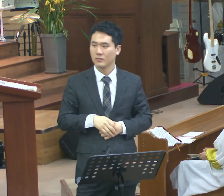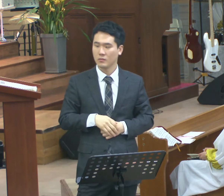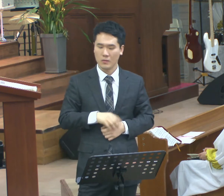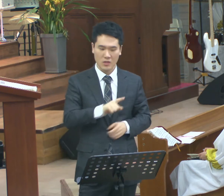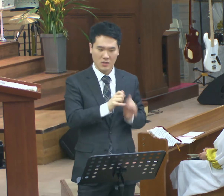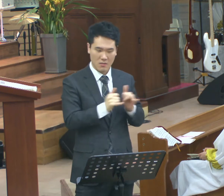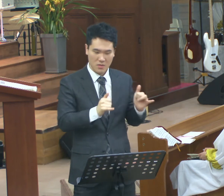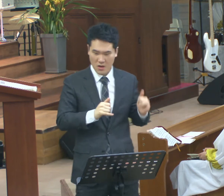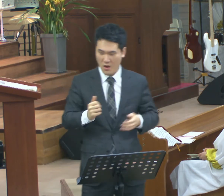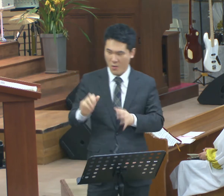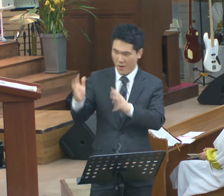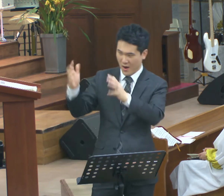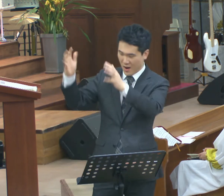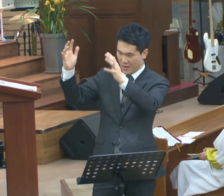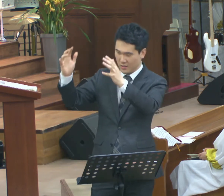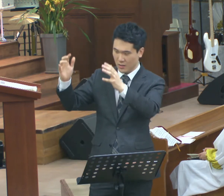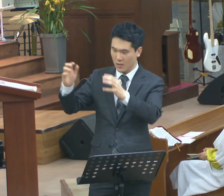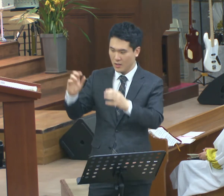그의 생명을 지켜주지 못한 거죠.